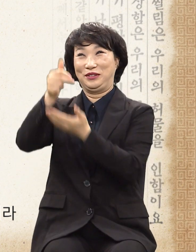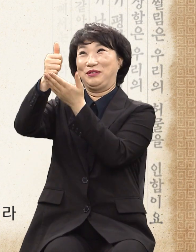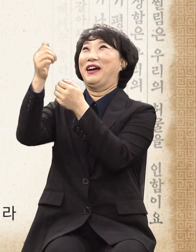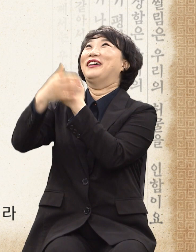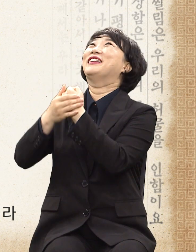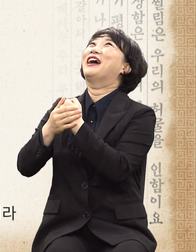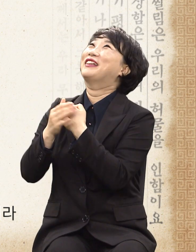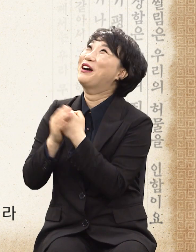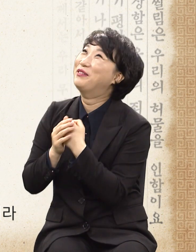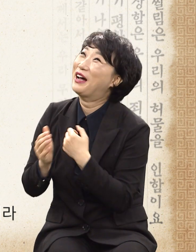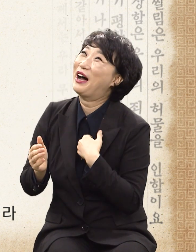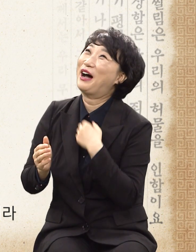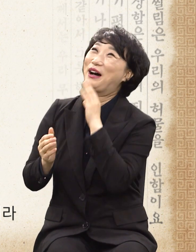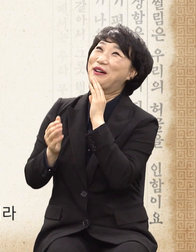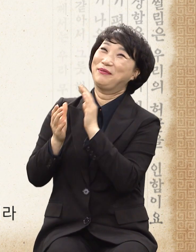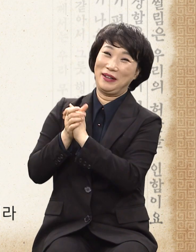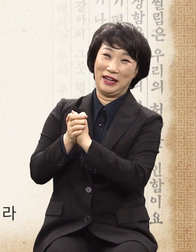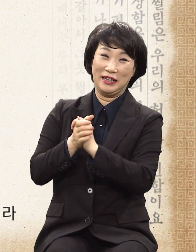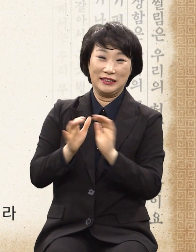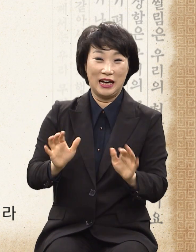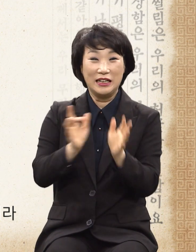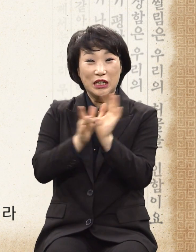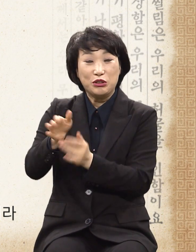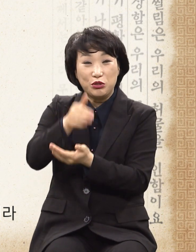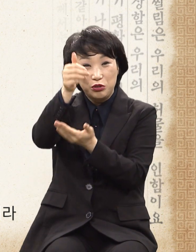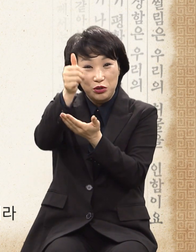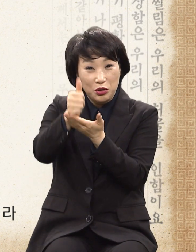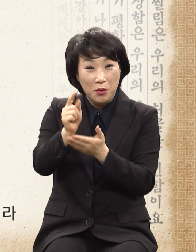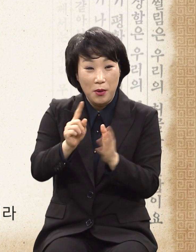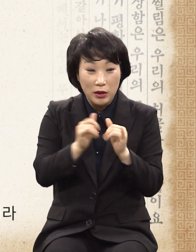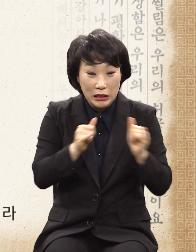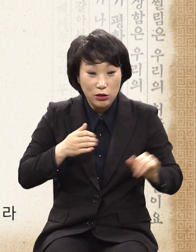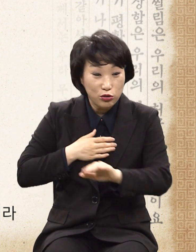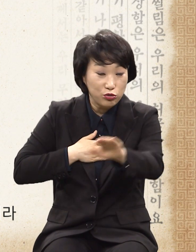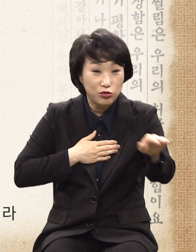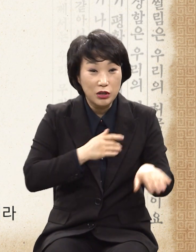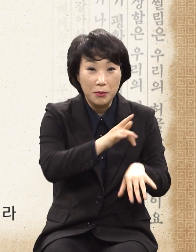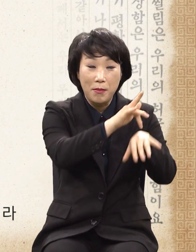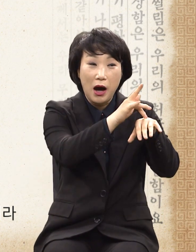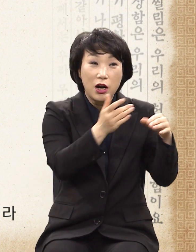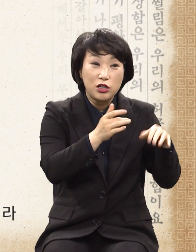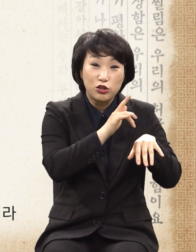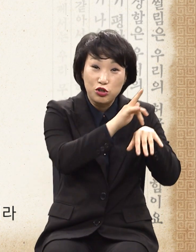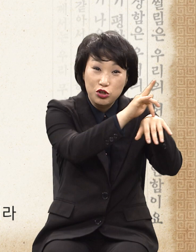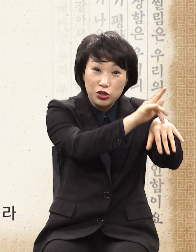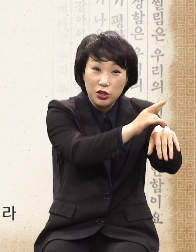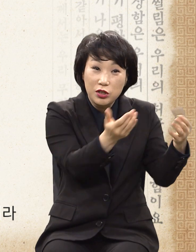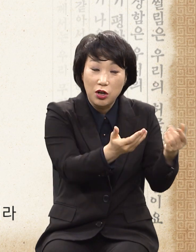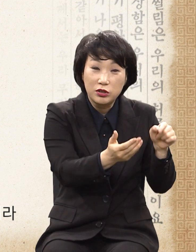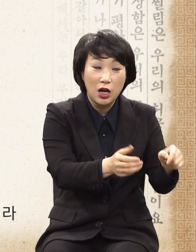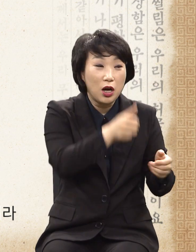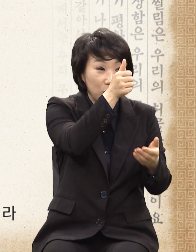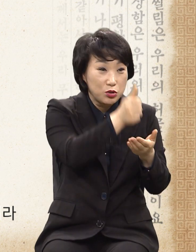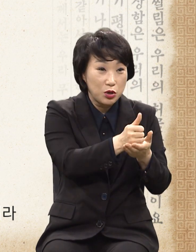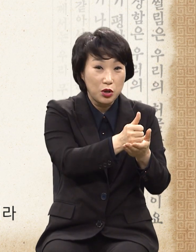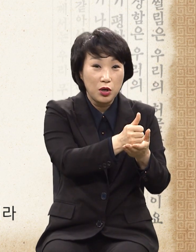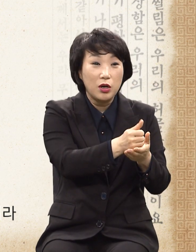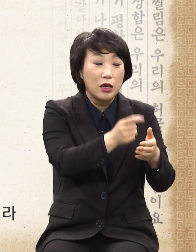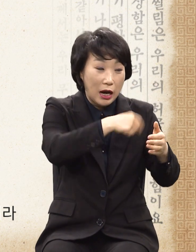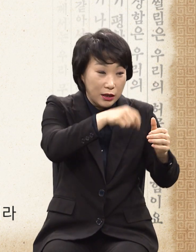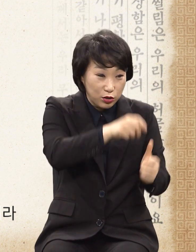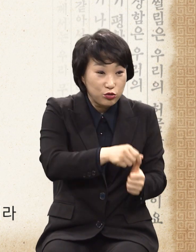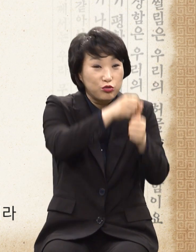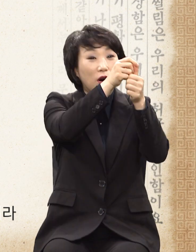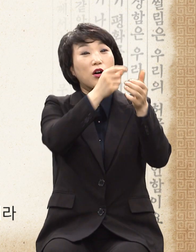말입니다. 그러므로 예수 그리스도는 인류를 마귀, 사단, 귀신, 죄에서